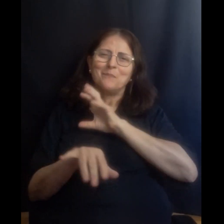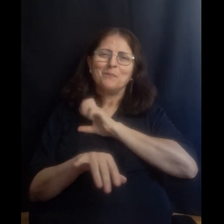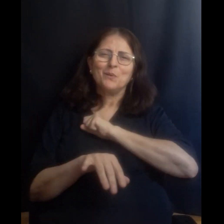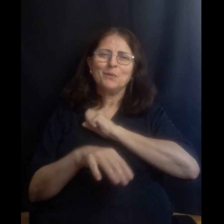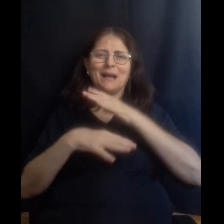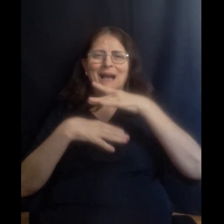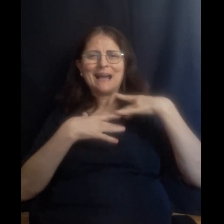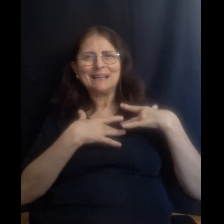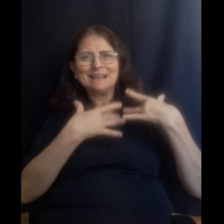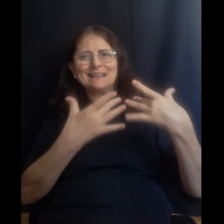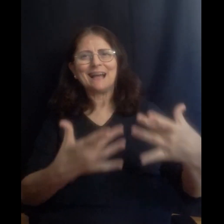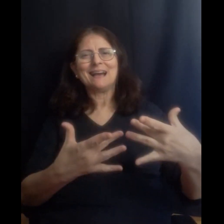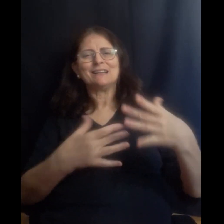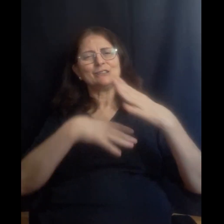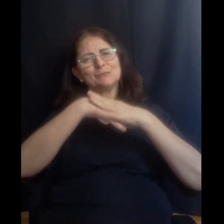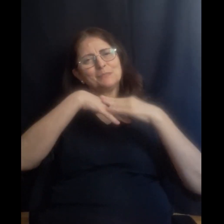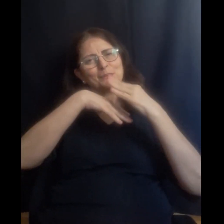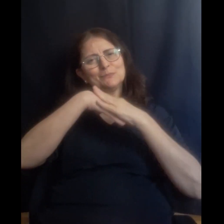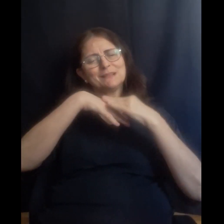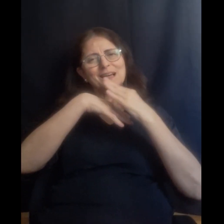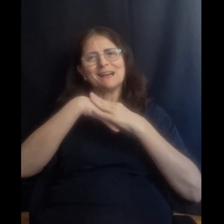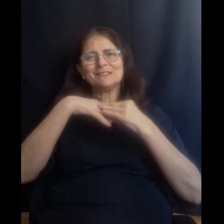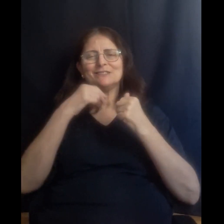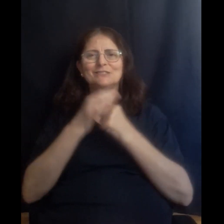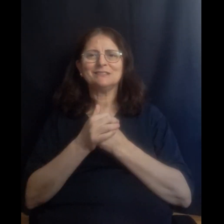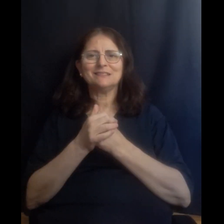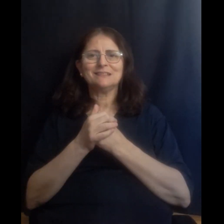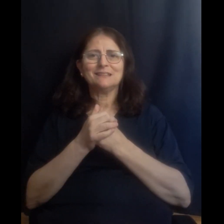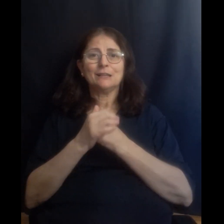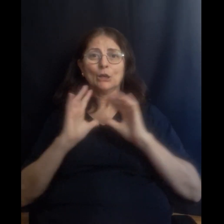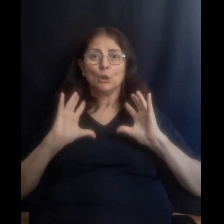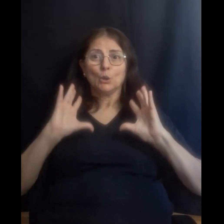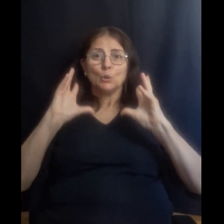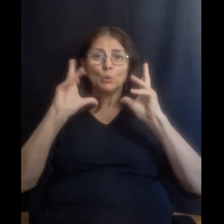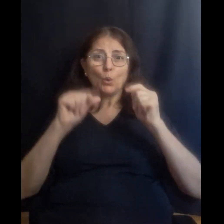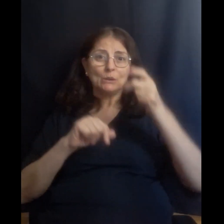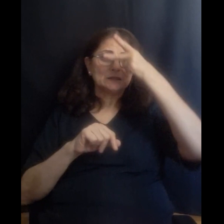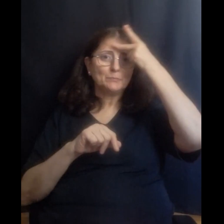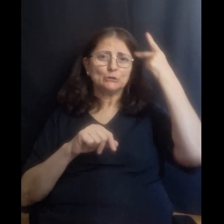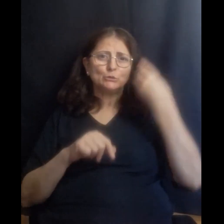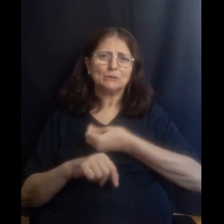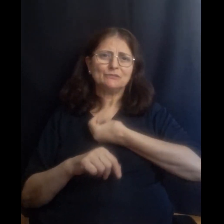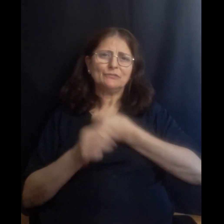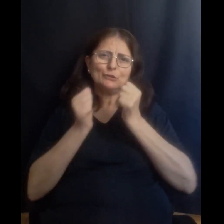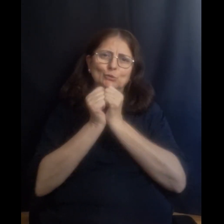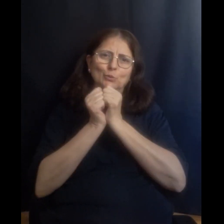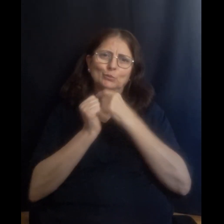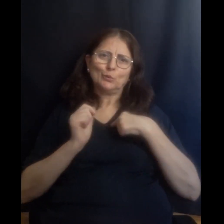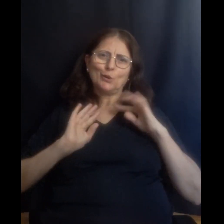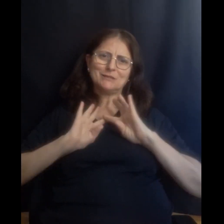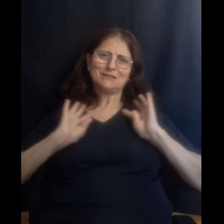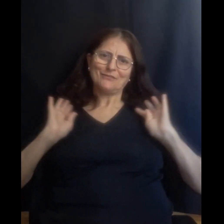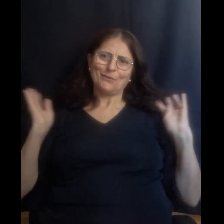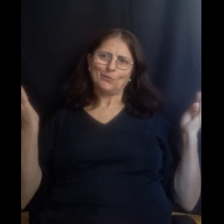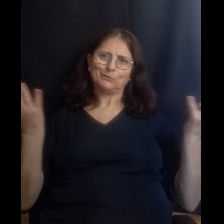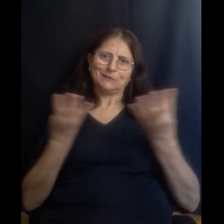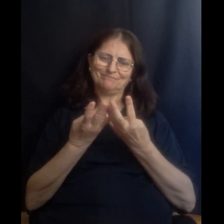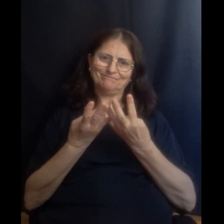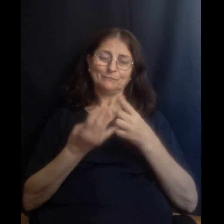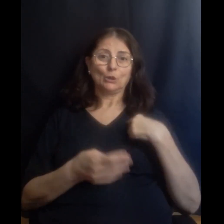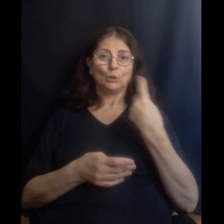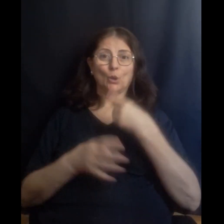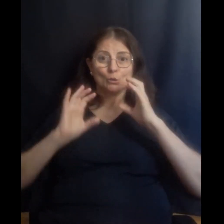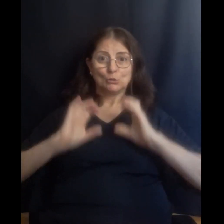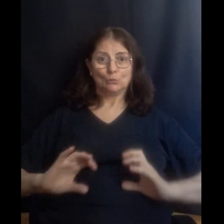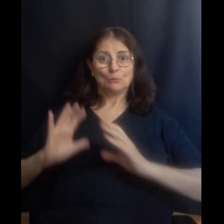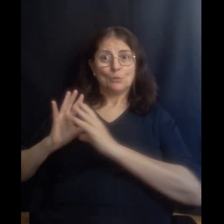da caridade, da bondade, entre todos da nossa convivência. Que os